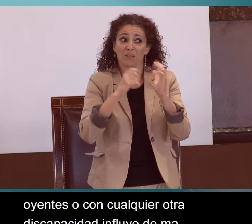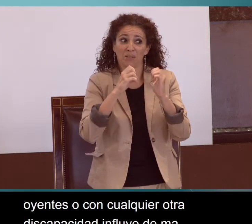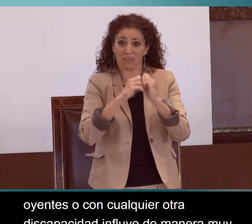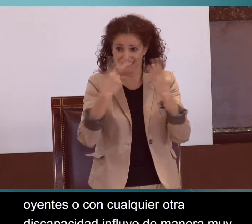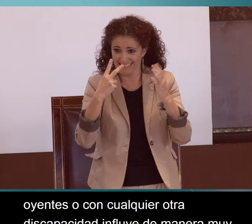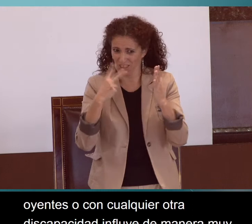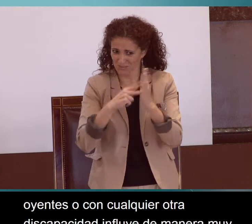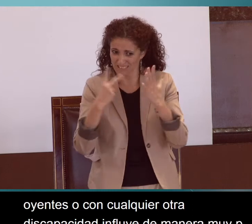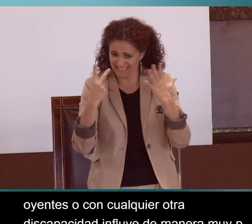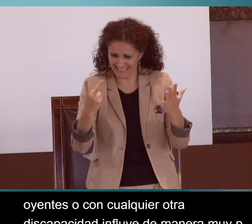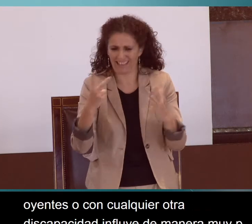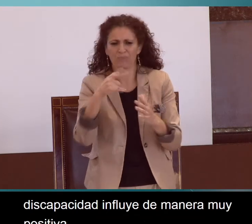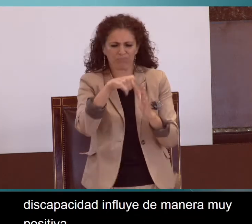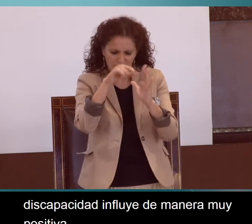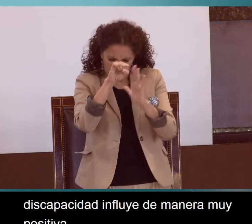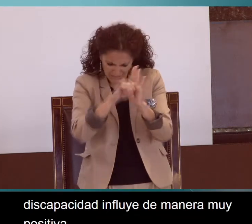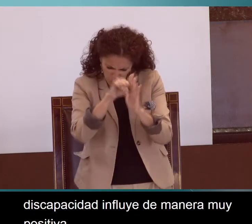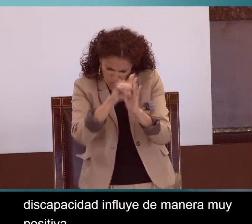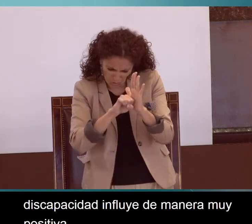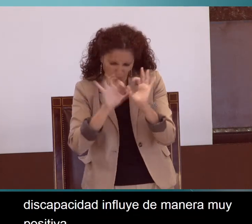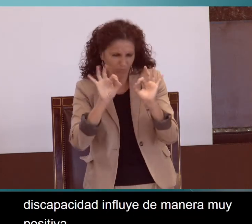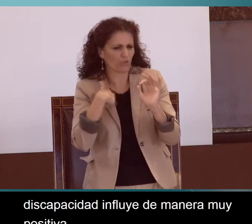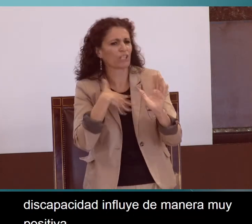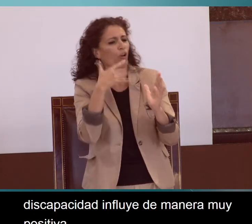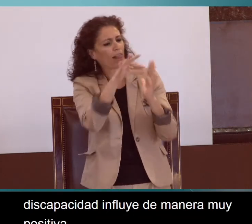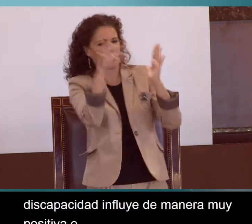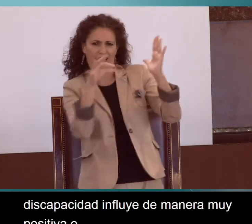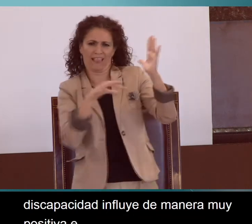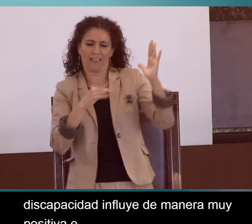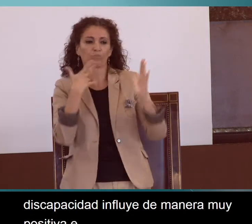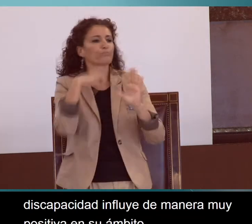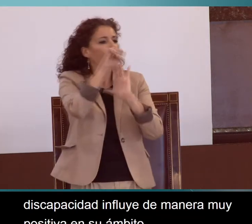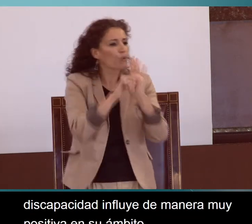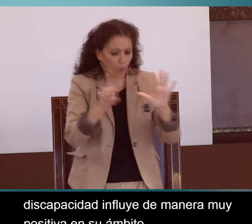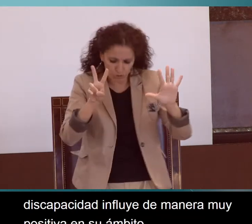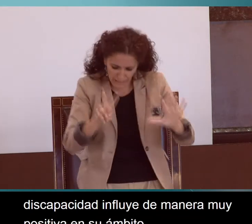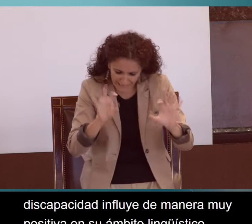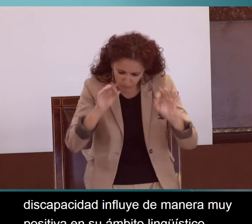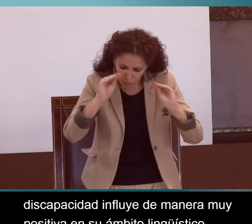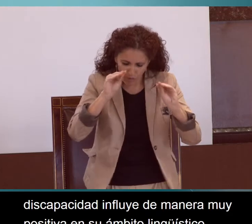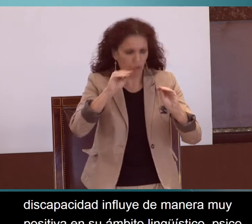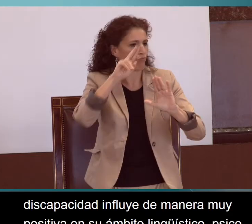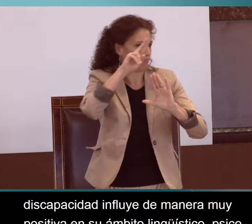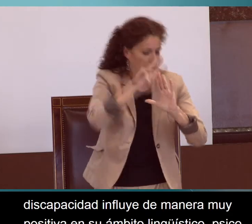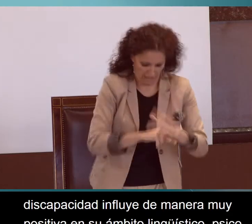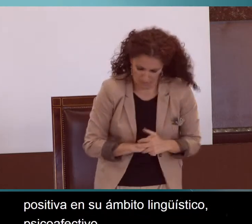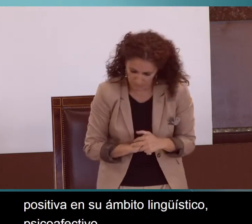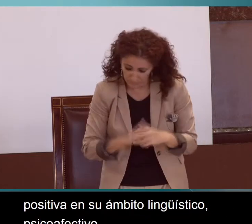En relación a la ley 27 barra 2007, hay que hacer mención a una serie de articulado, por ejemplo, el artículo 7 del